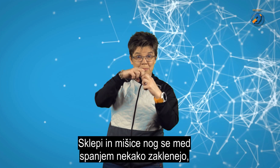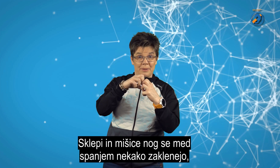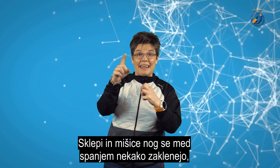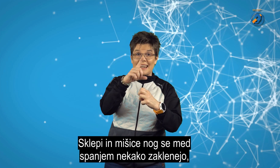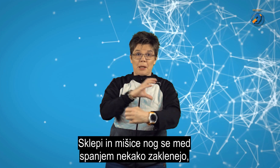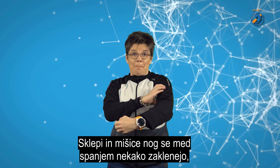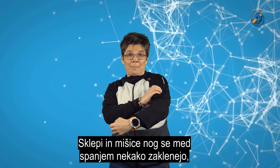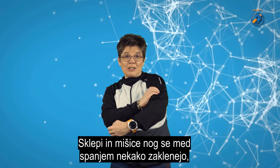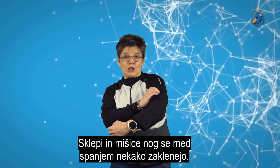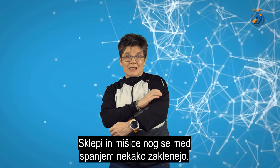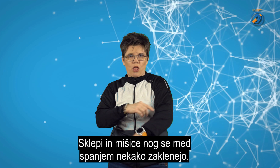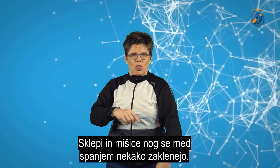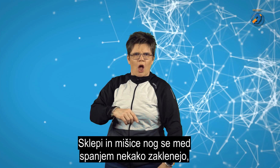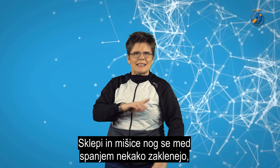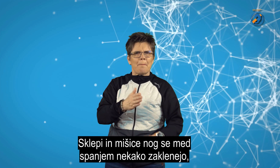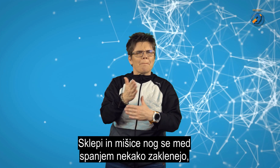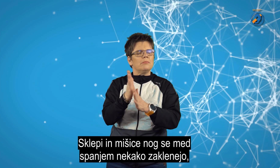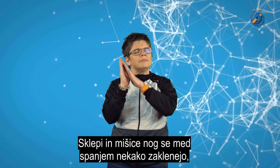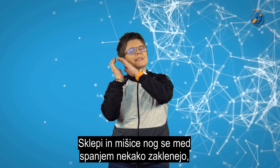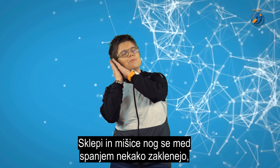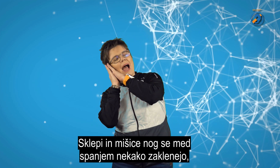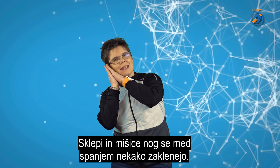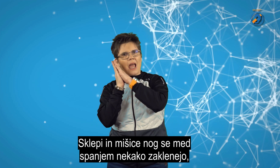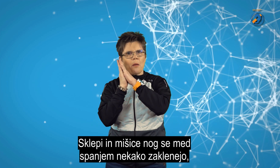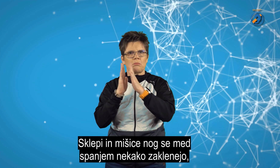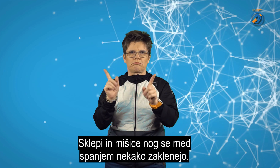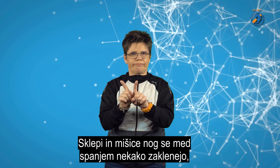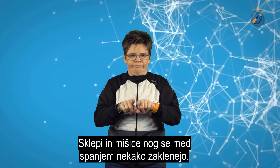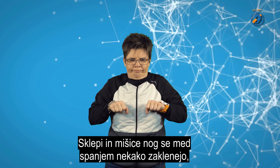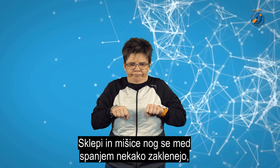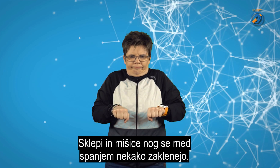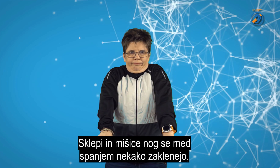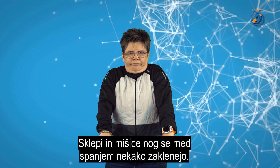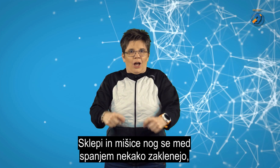Sklepi in mišice nog se med spanjem nekako zaklenejo,